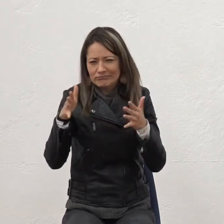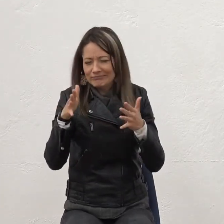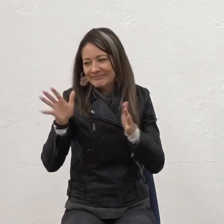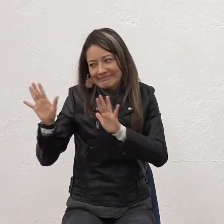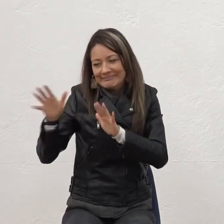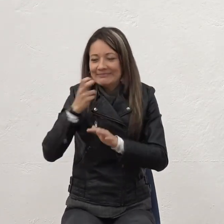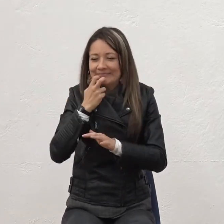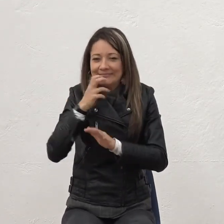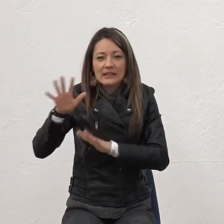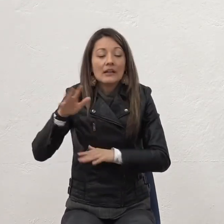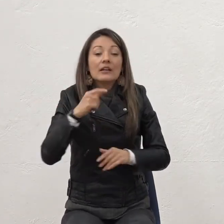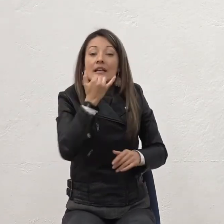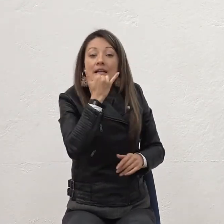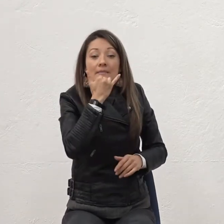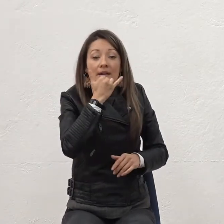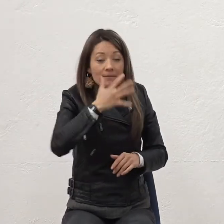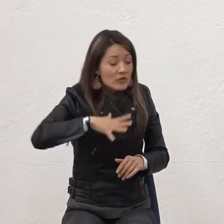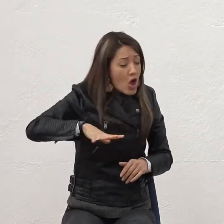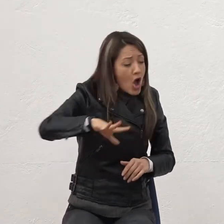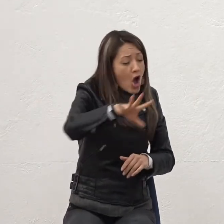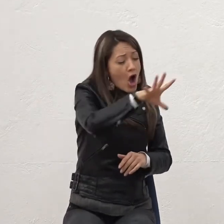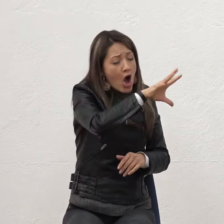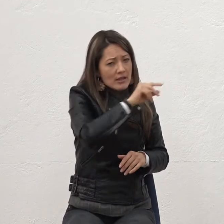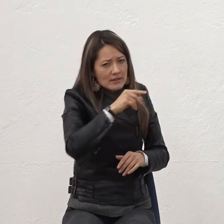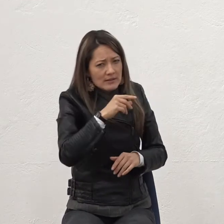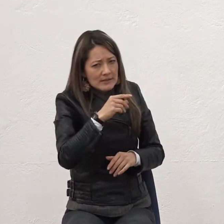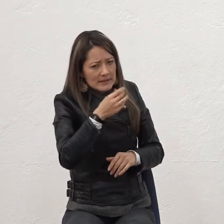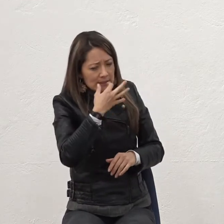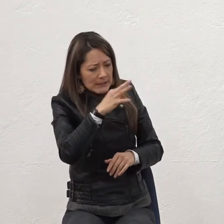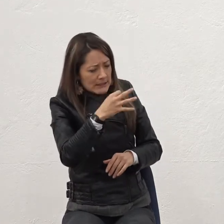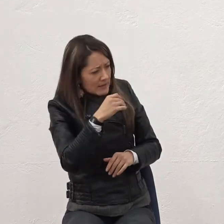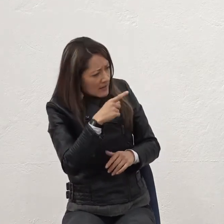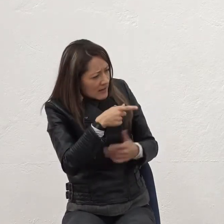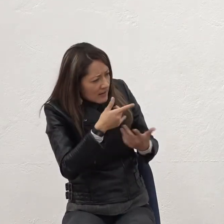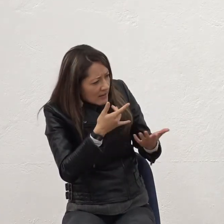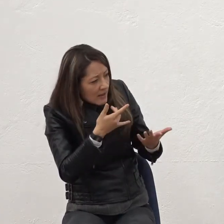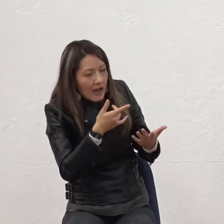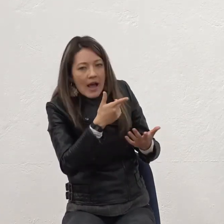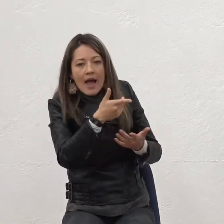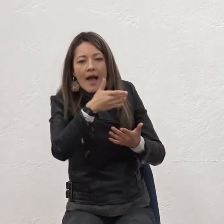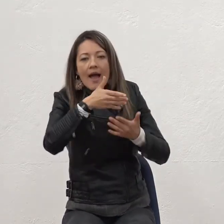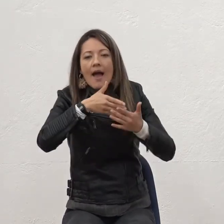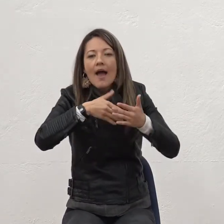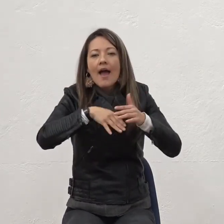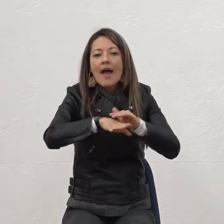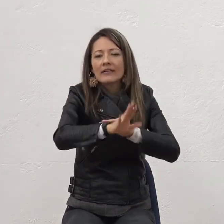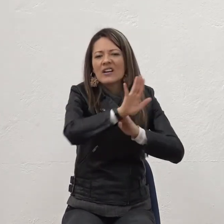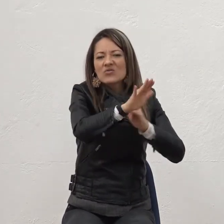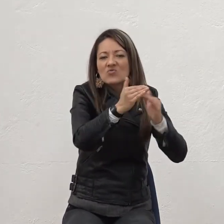esto, todos murmuraban diciendo que había entrado a posar con un hombre pecador.